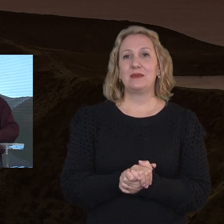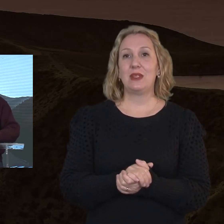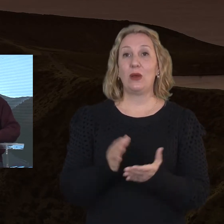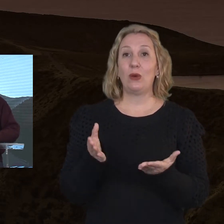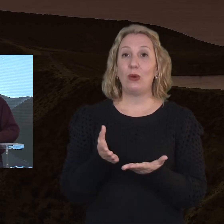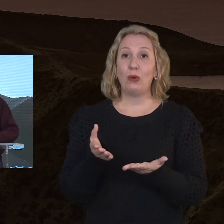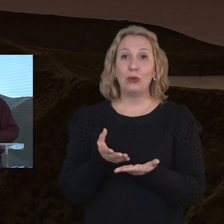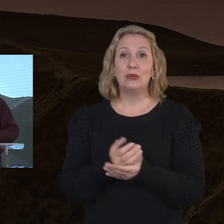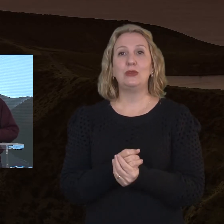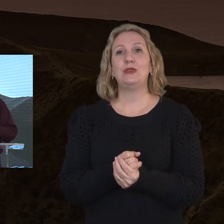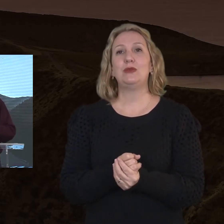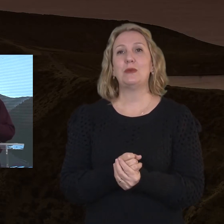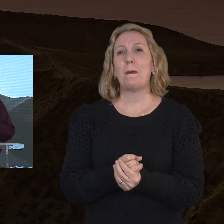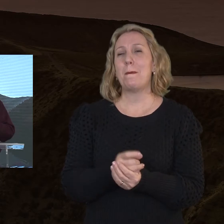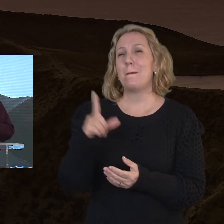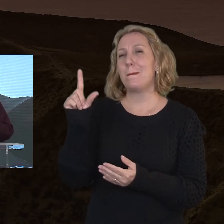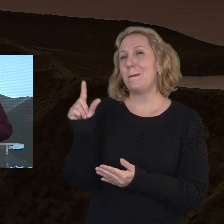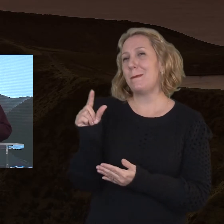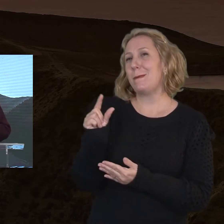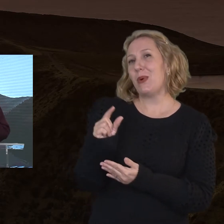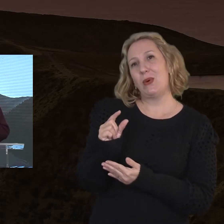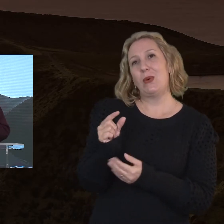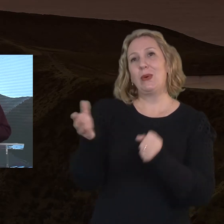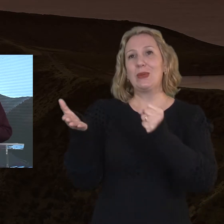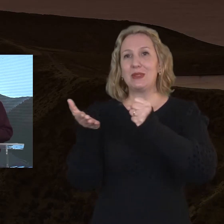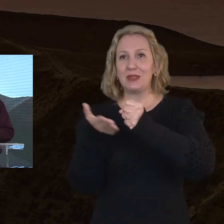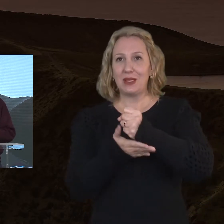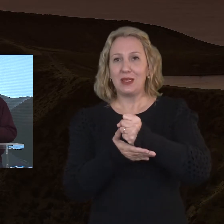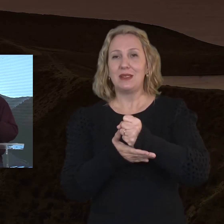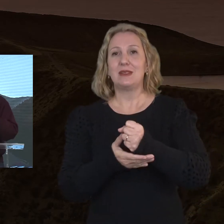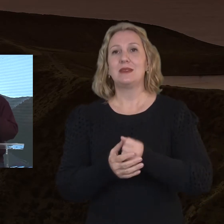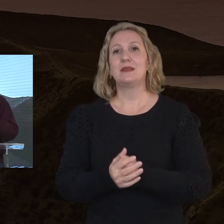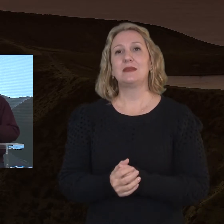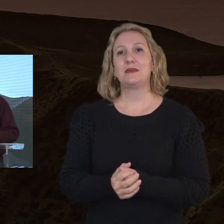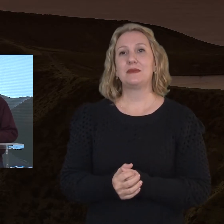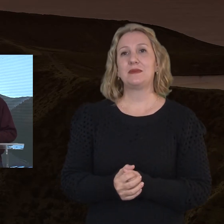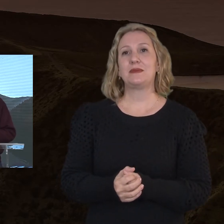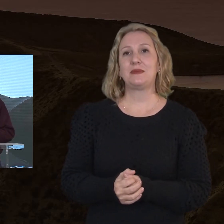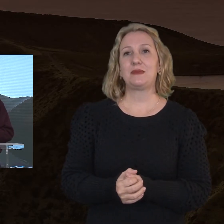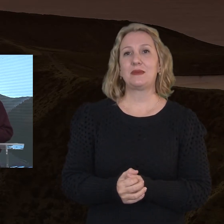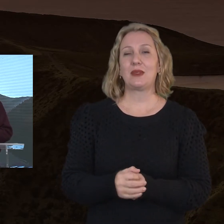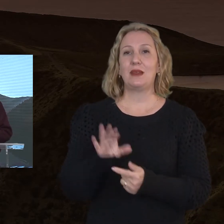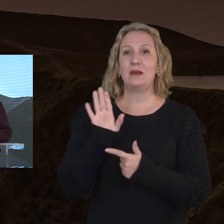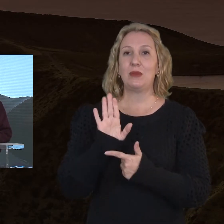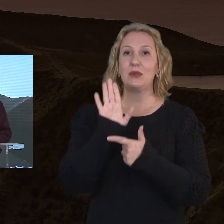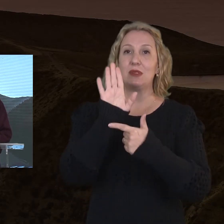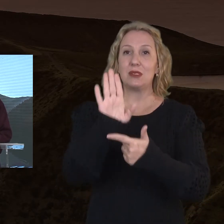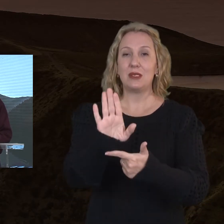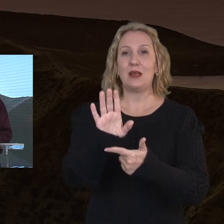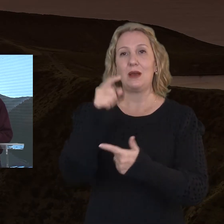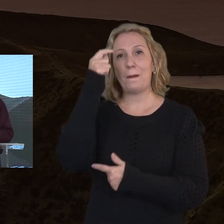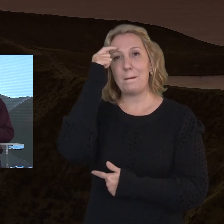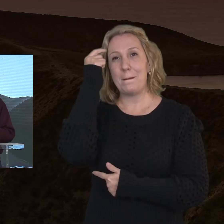uma pequena espiga a do que nós vimos nas semanas passadas e também algumas coisas que o pedro falou um domingo eu gostaria de